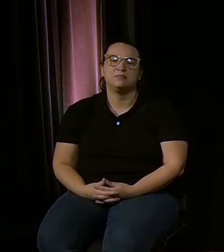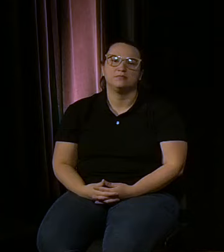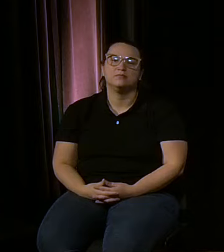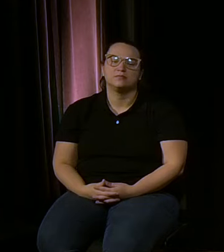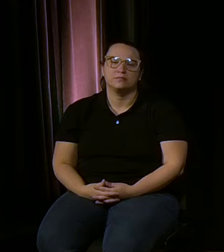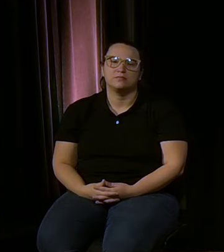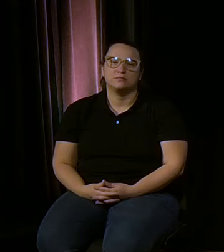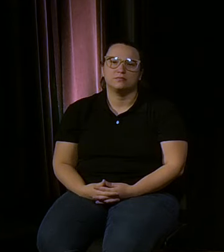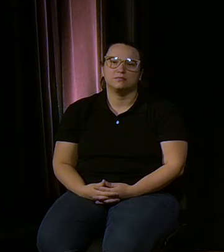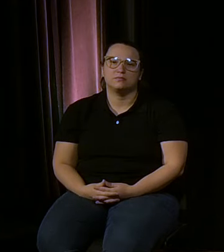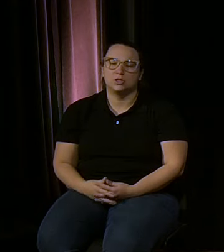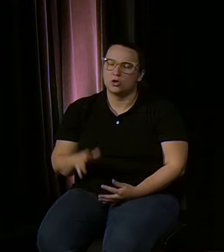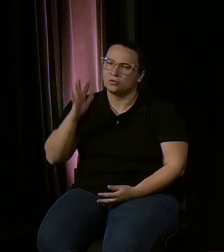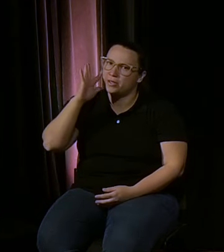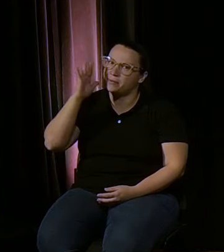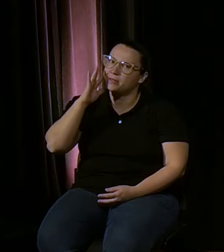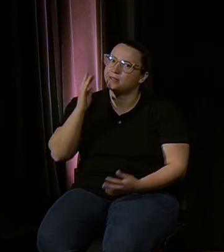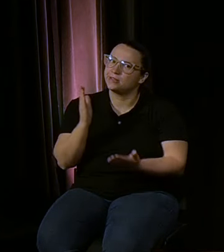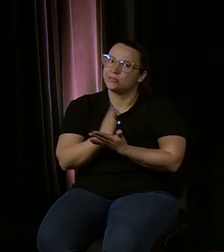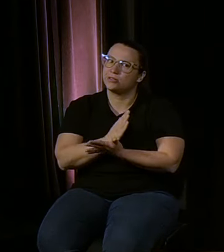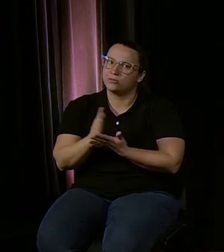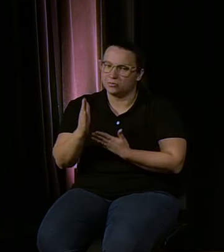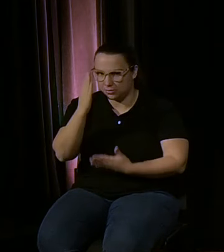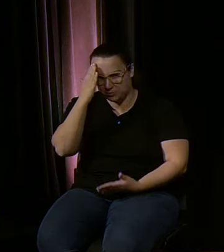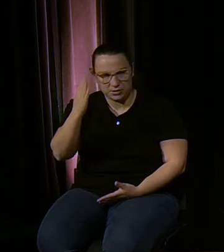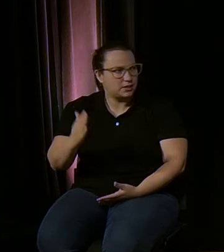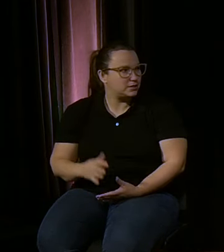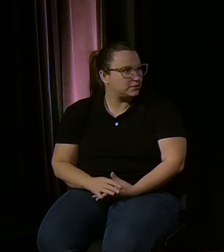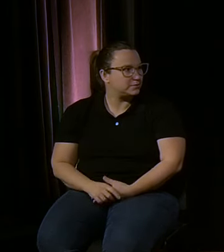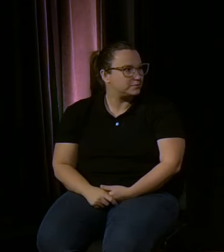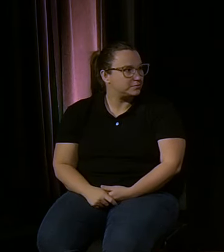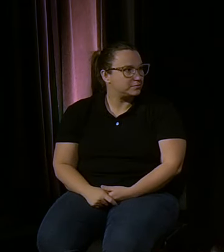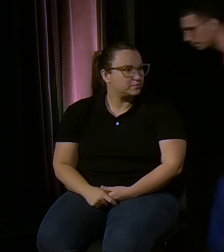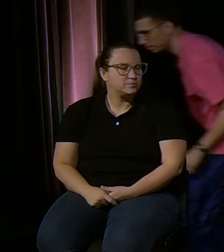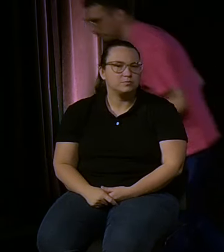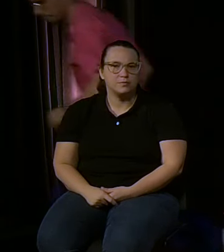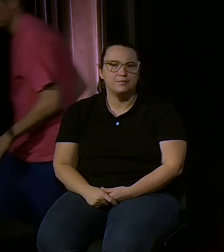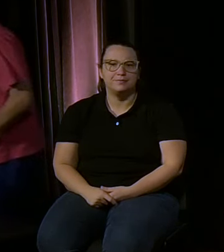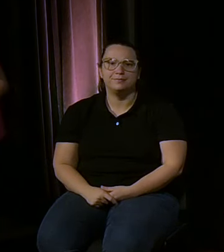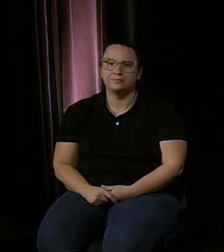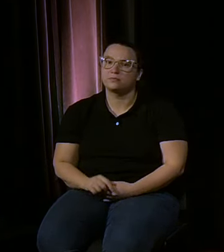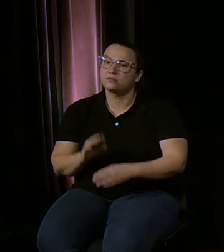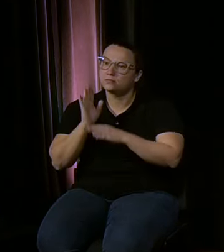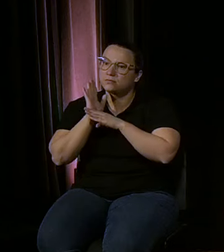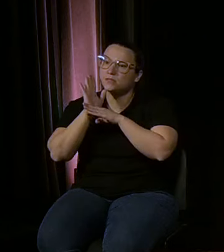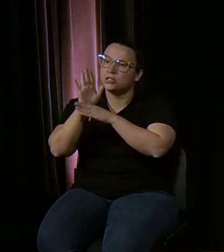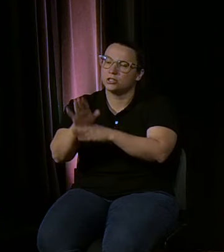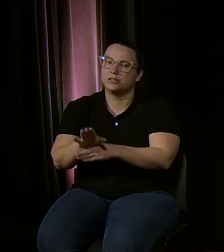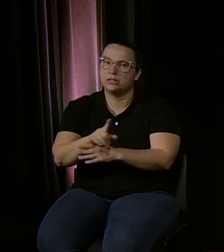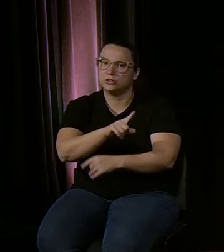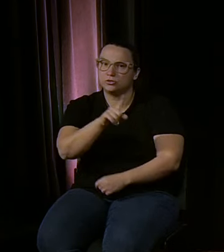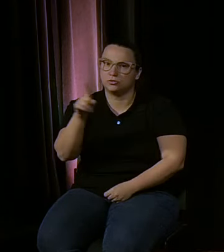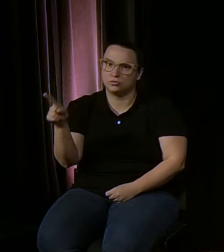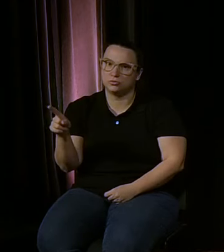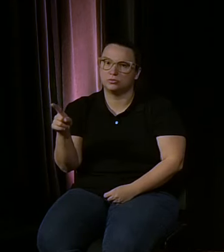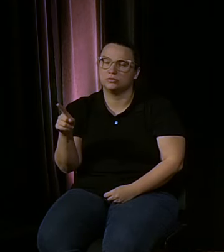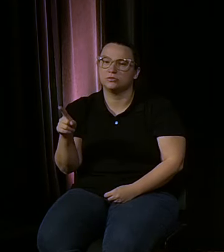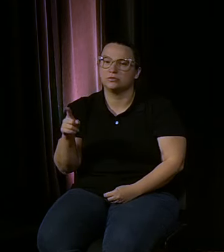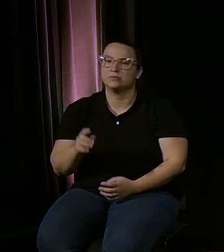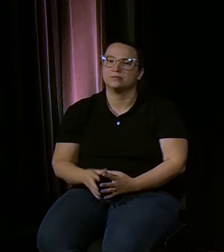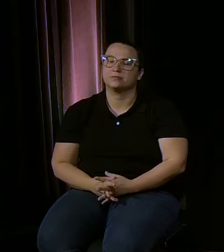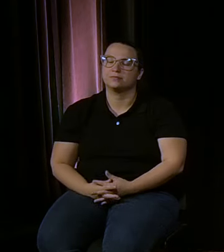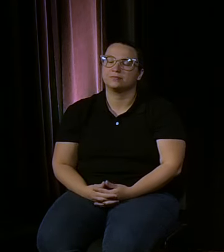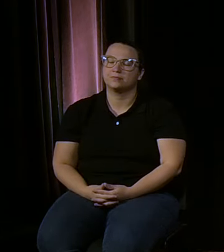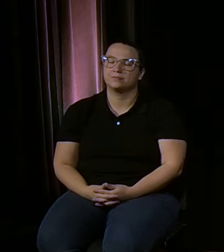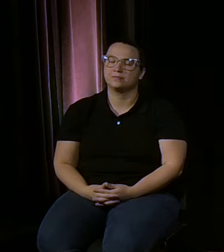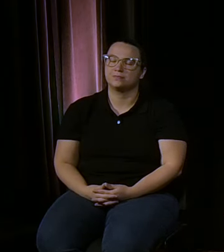fiquei pensando em algumas coisas assim que... Obrigado, Thiago. Que eu acho que colaboram ou também perturbam de alguma